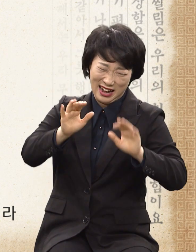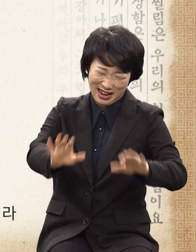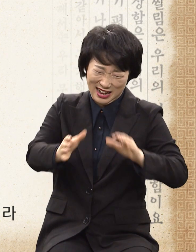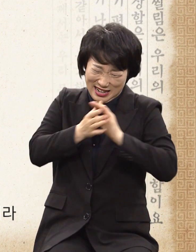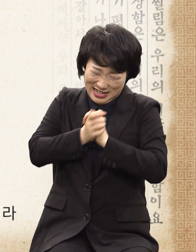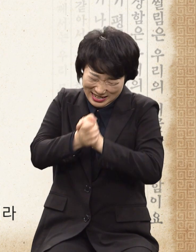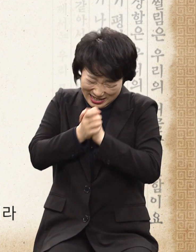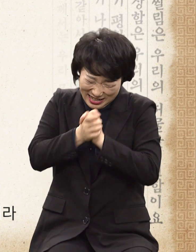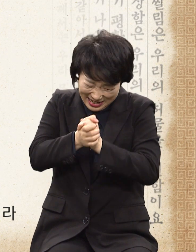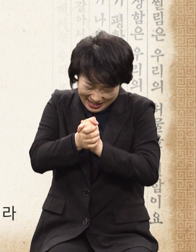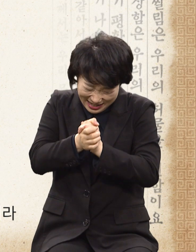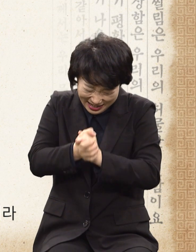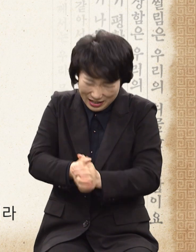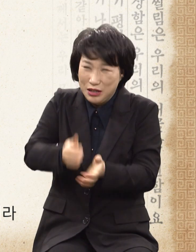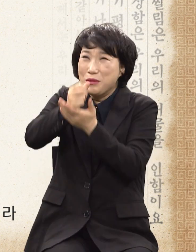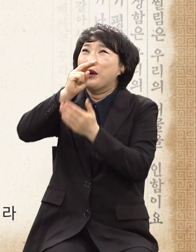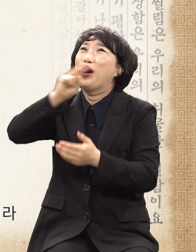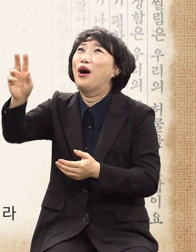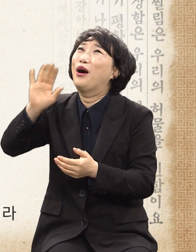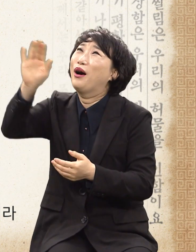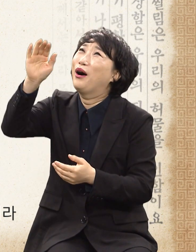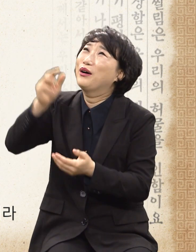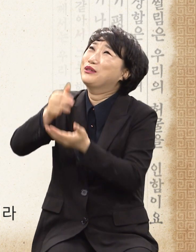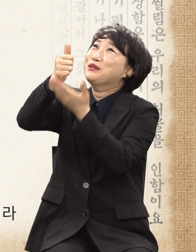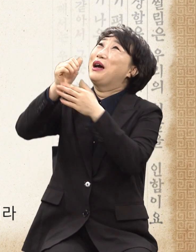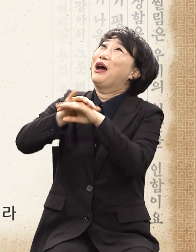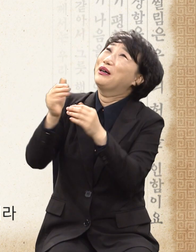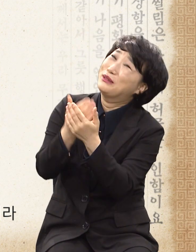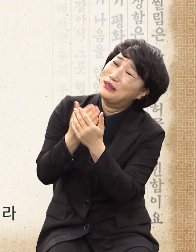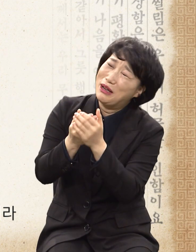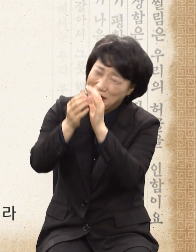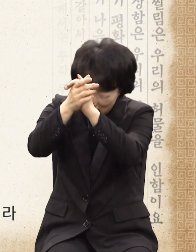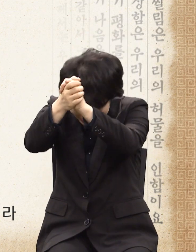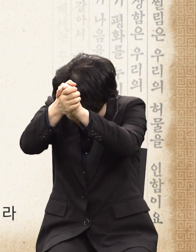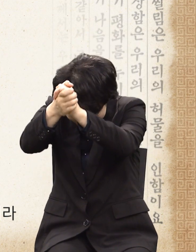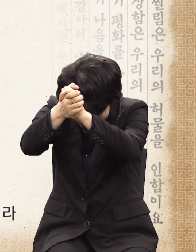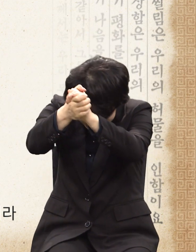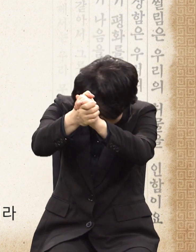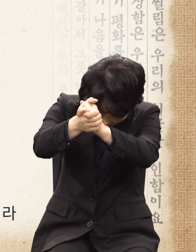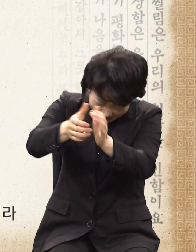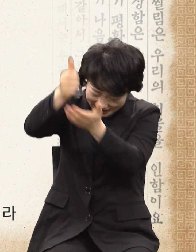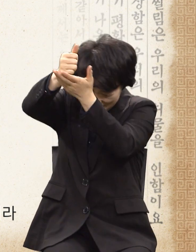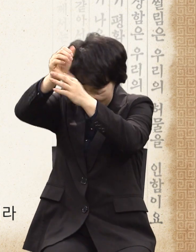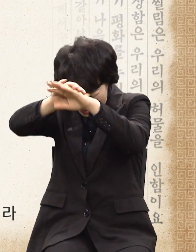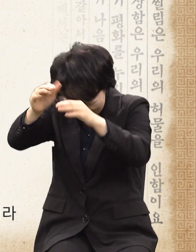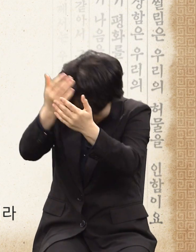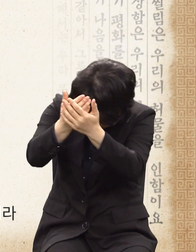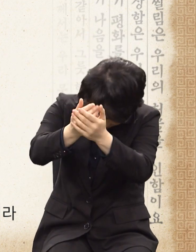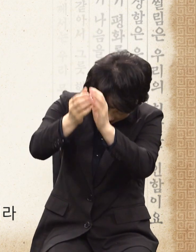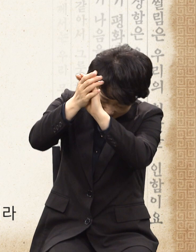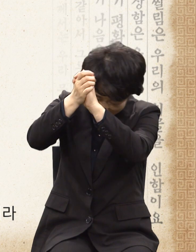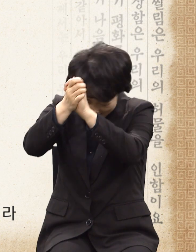주여, 주가 해결해 주세요. 주가 해결해 주세요.